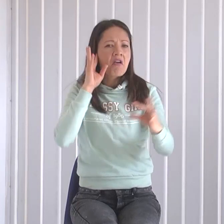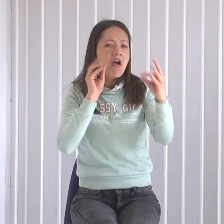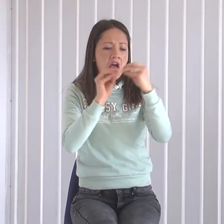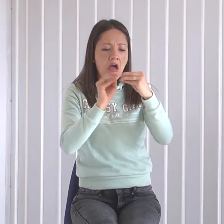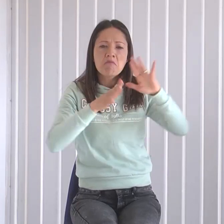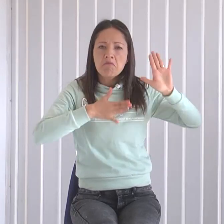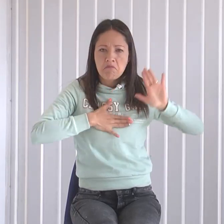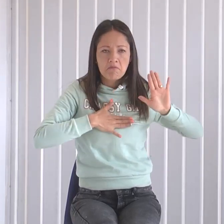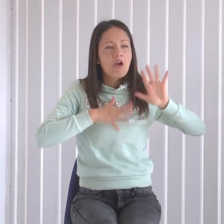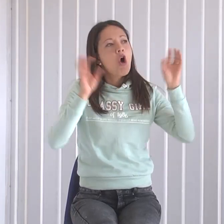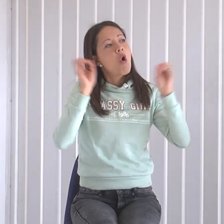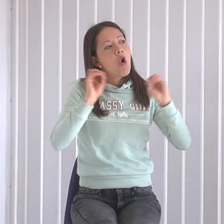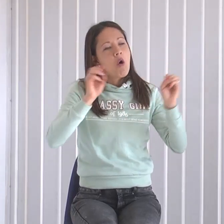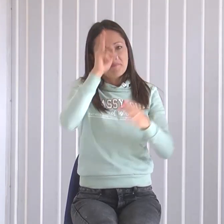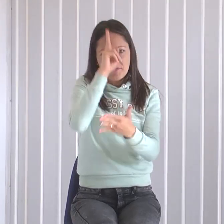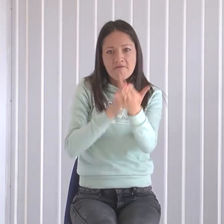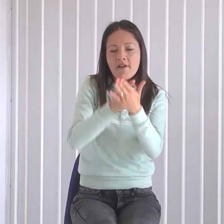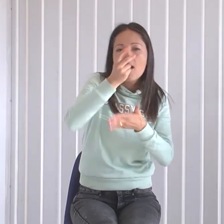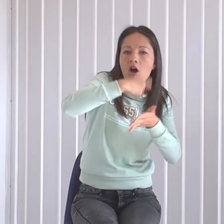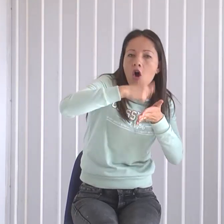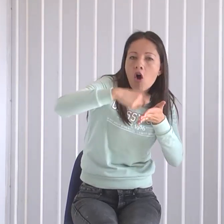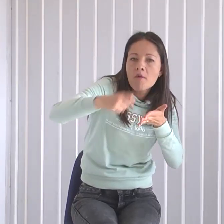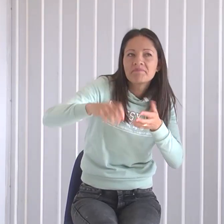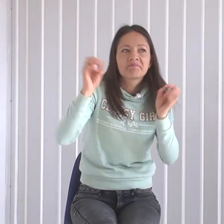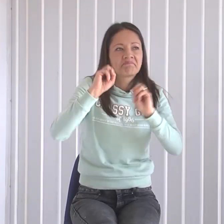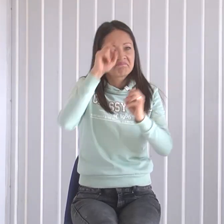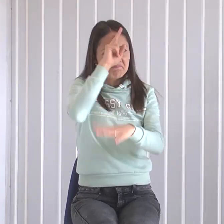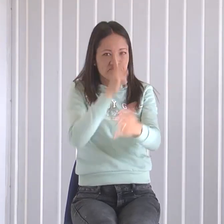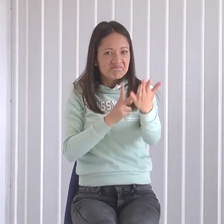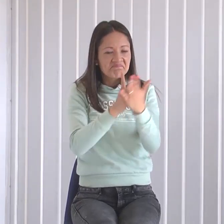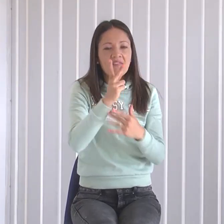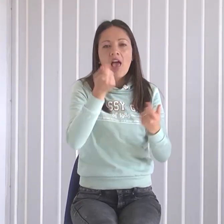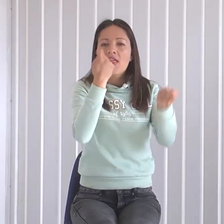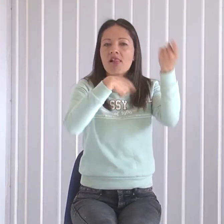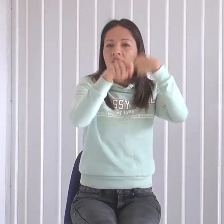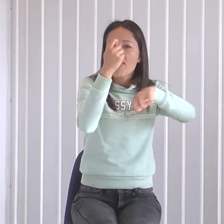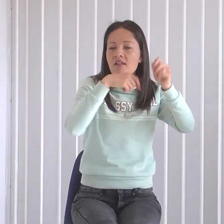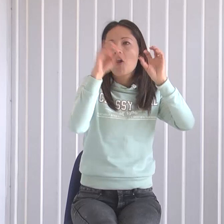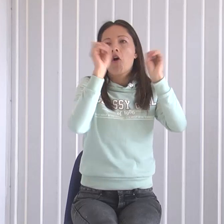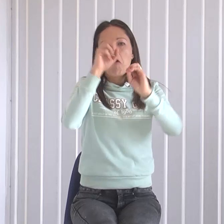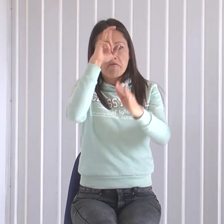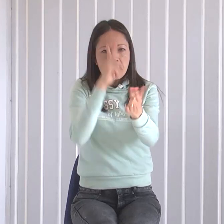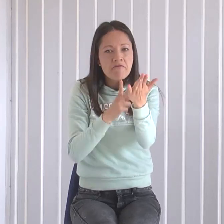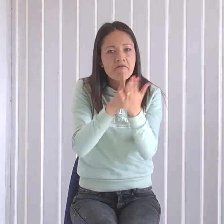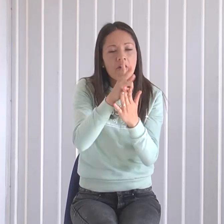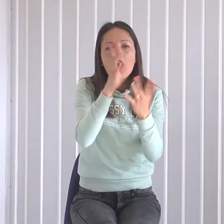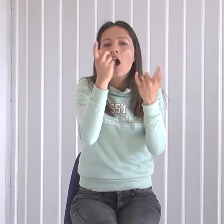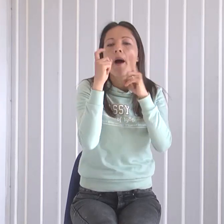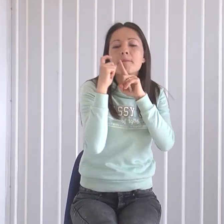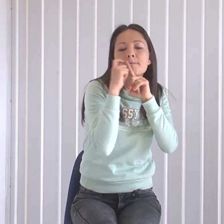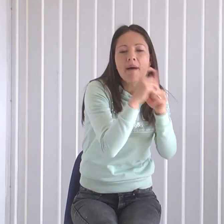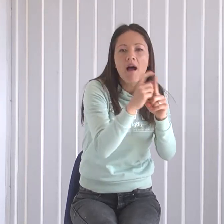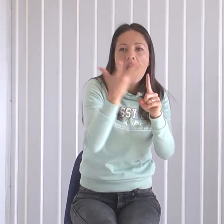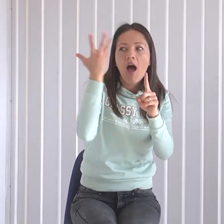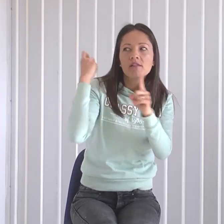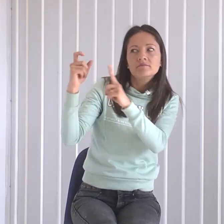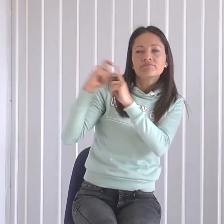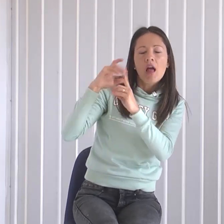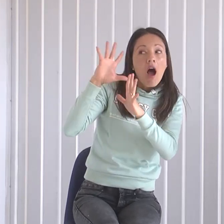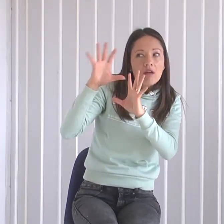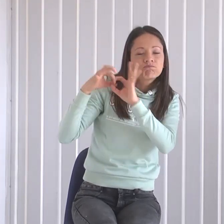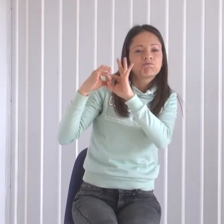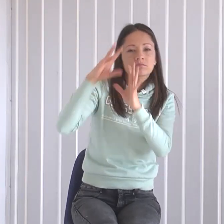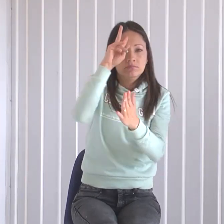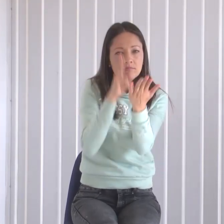haya, fiel a un contrato, fiel a un negocio, fiel a una palabra que se dio, fiel a